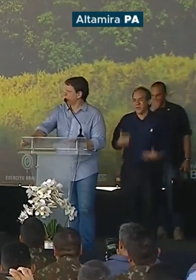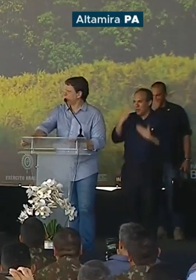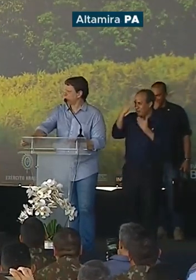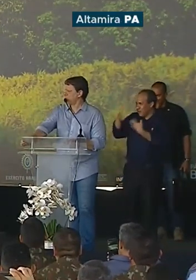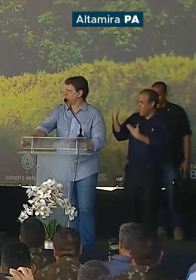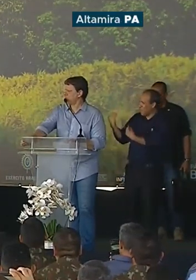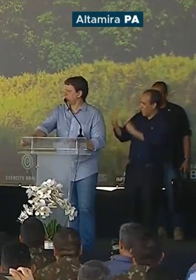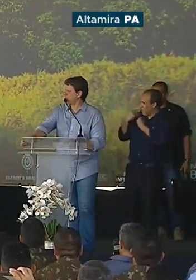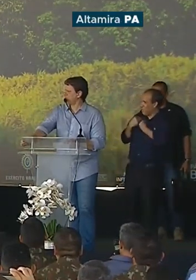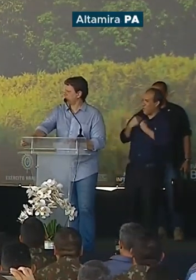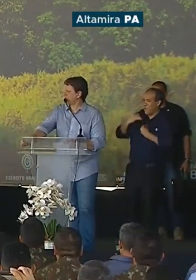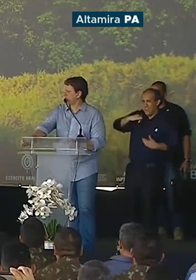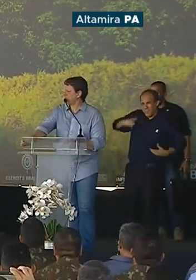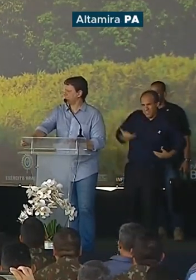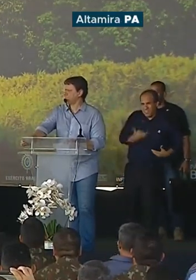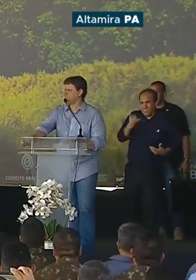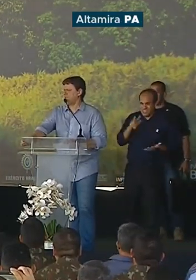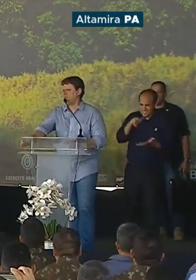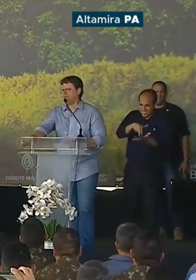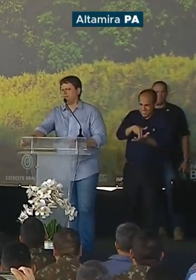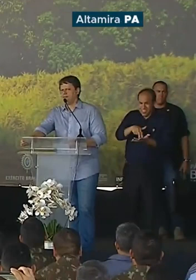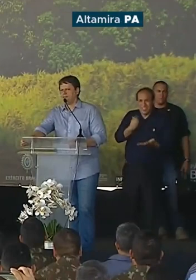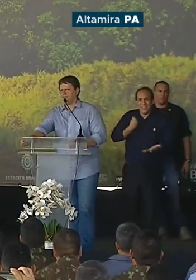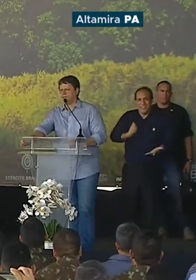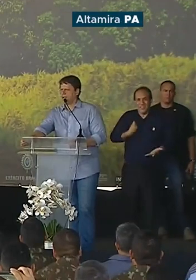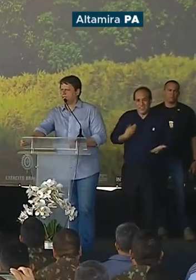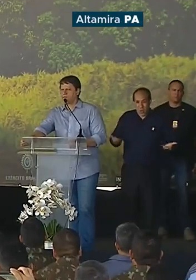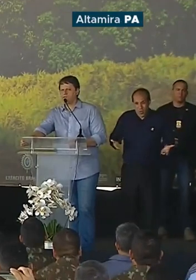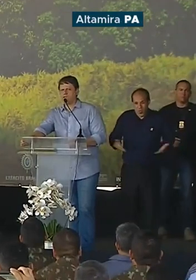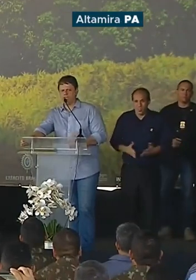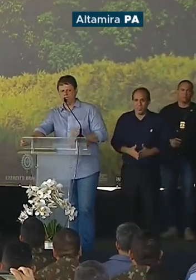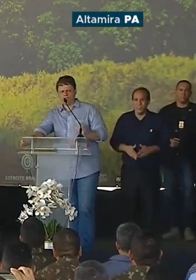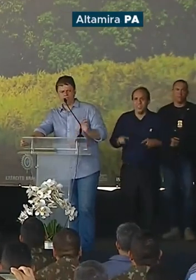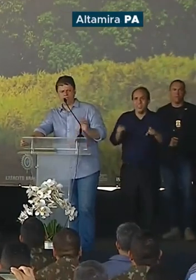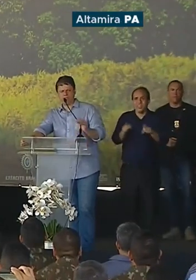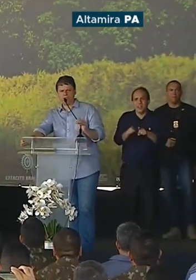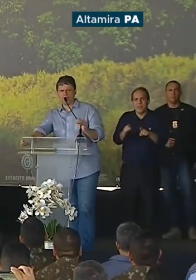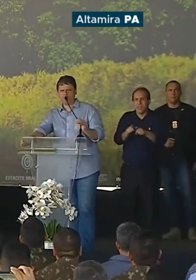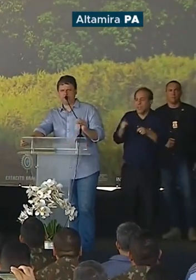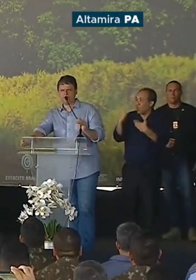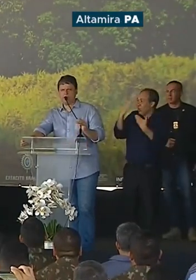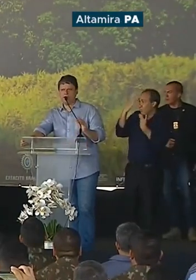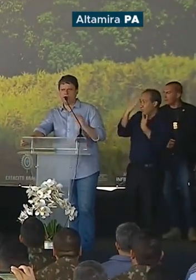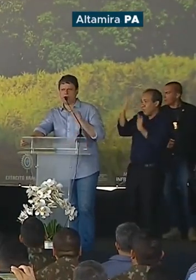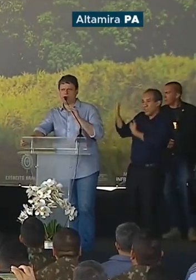Obrigado por ter me dado essa oportunidade de estar aqui. Obrigado porque